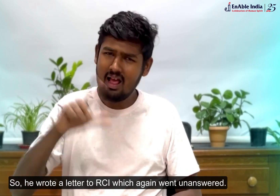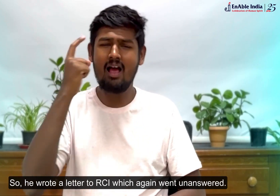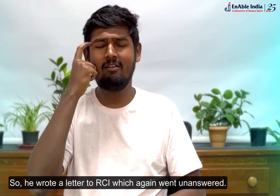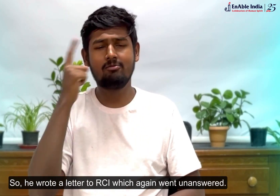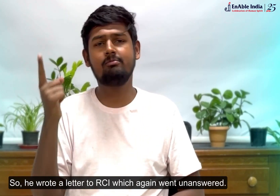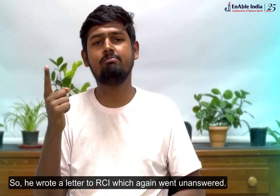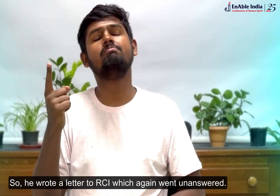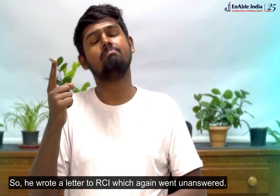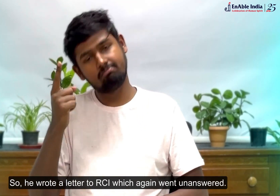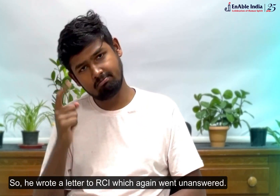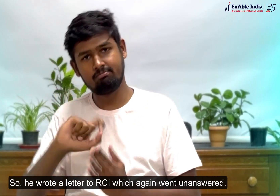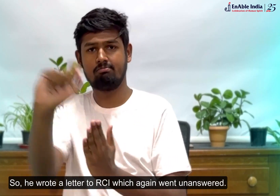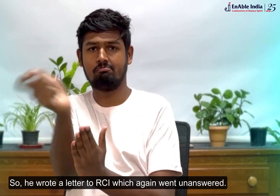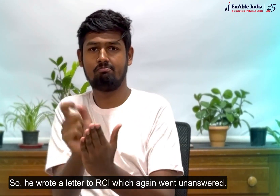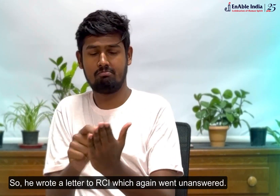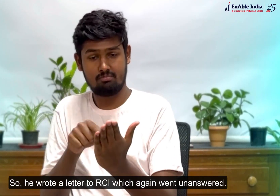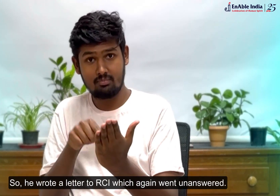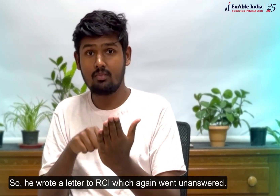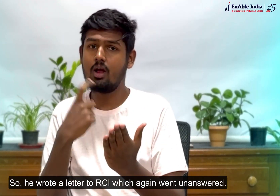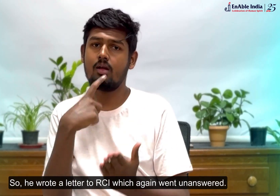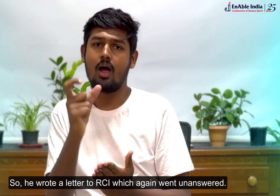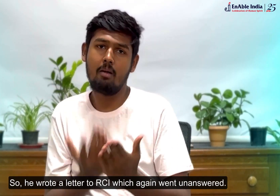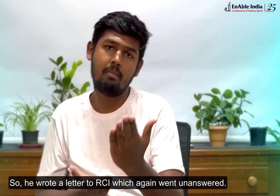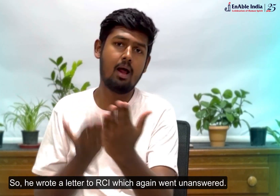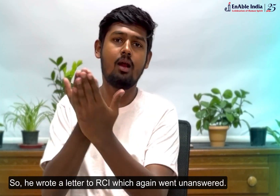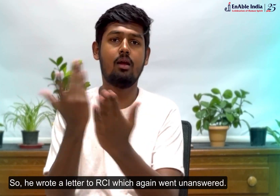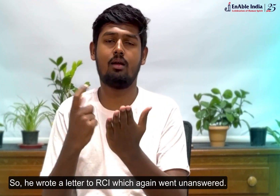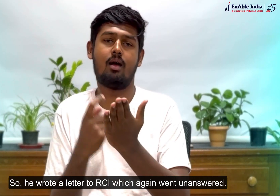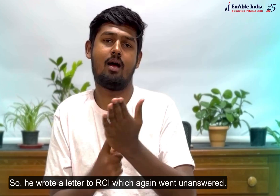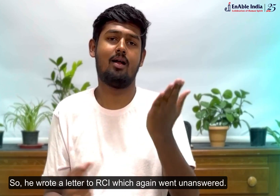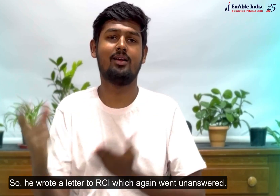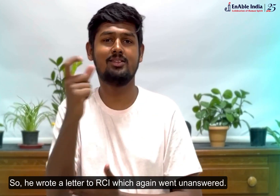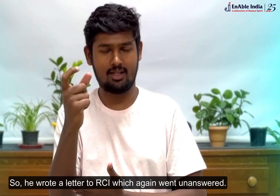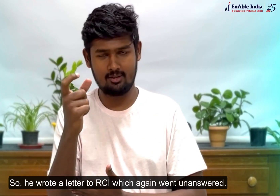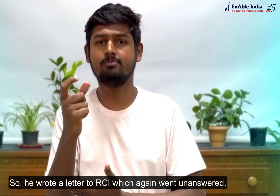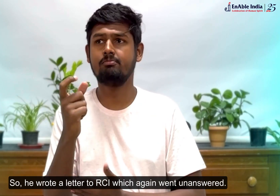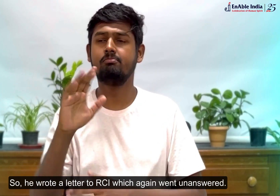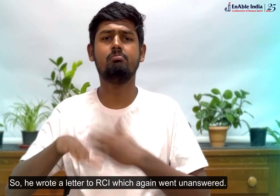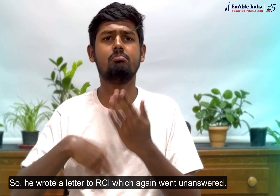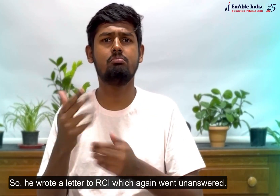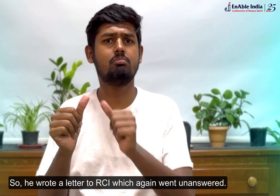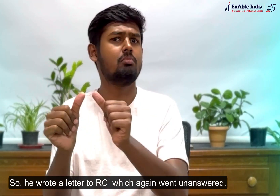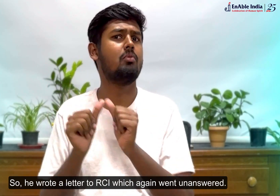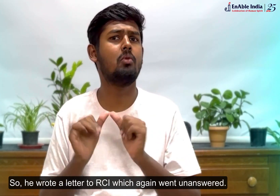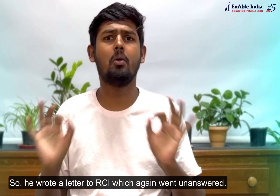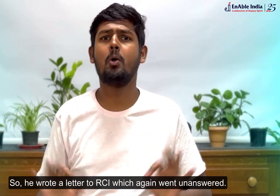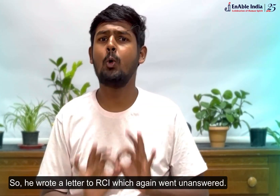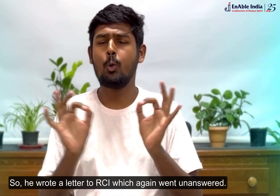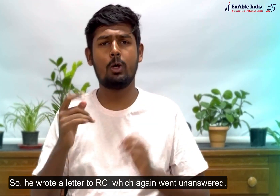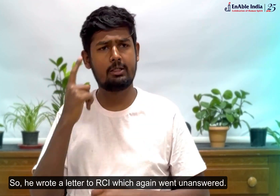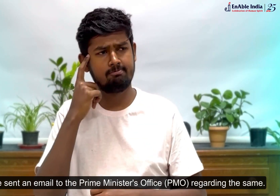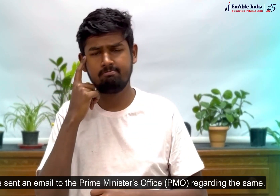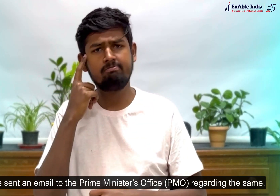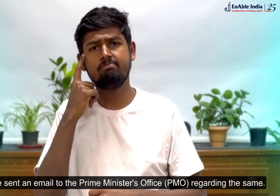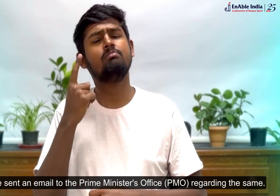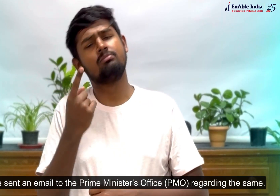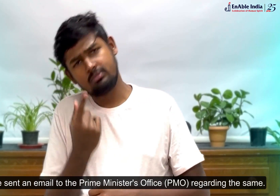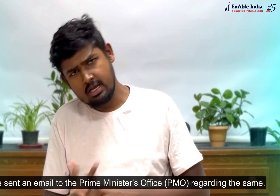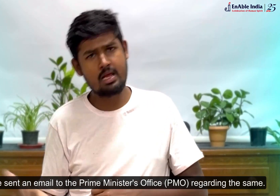है और हर 2-3 साल में बदल जाते हैं। इसलिए उन्होंने आरसीआई को एक पत्र लिखा जिसका फिर से कोई जवाब नहीं आया।